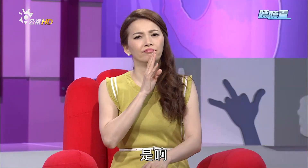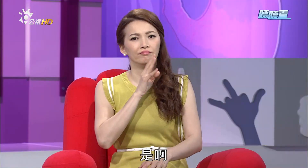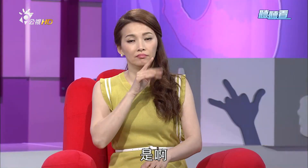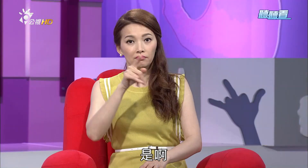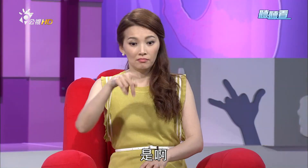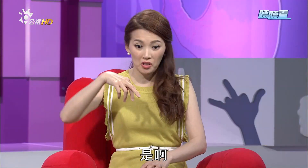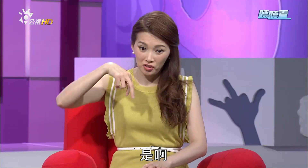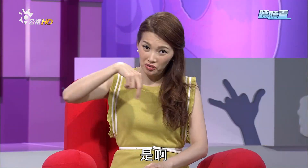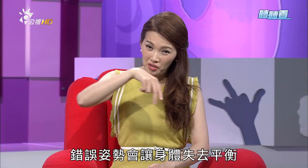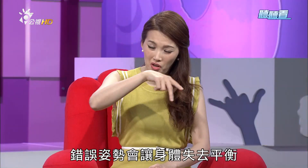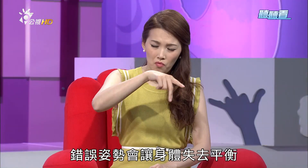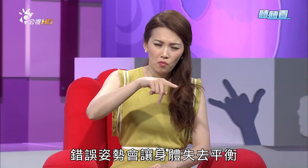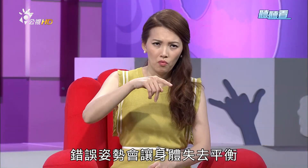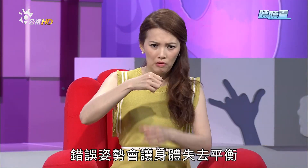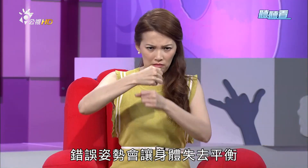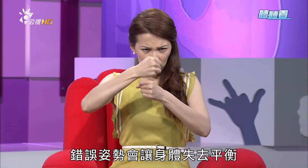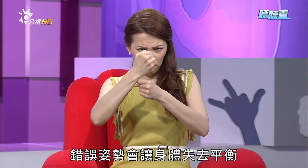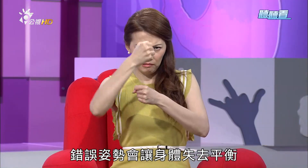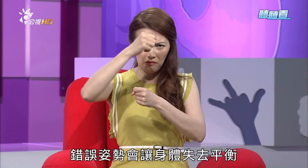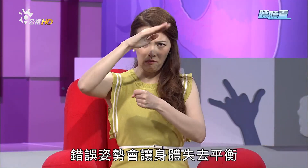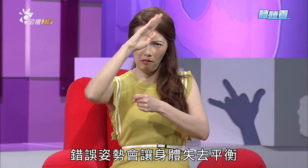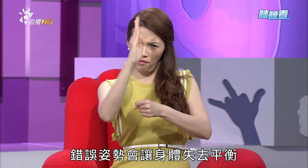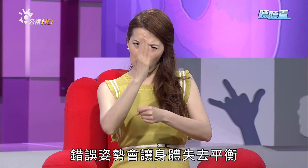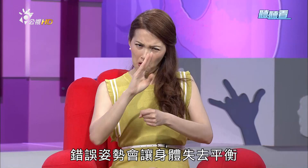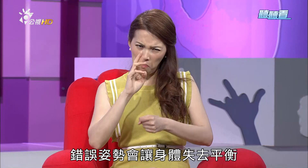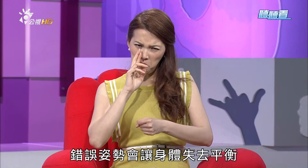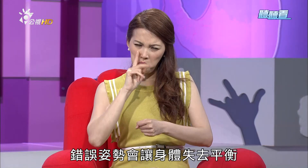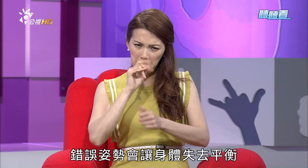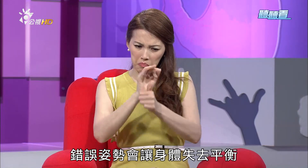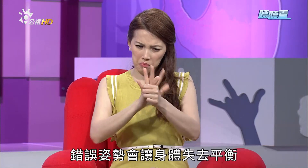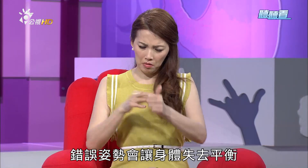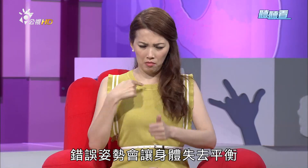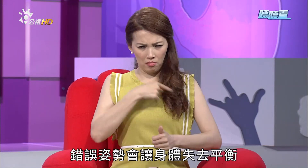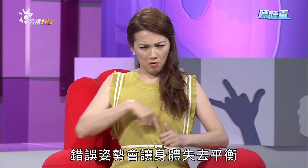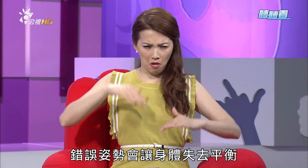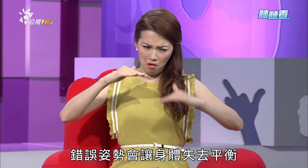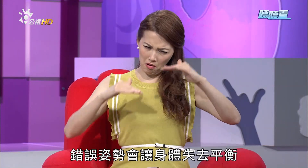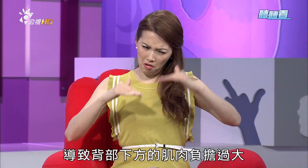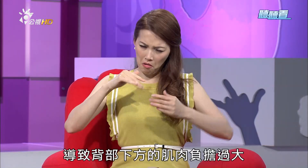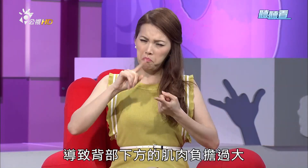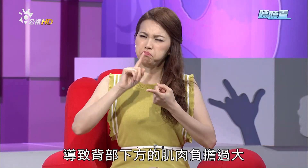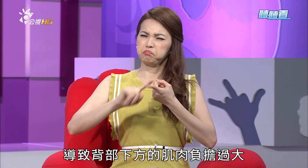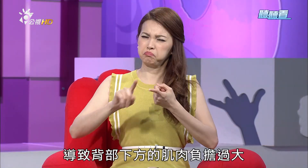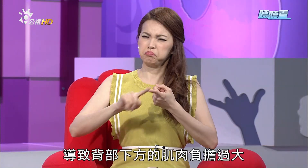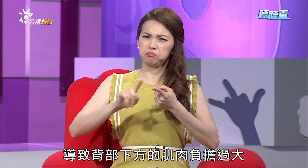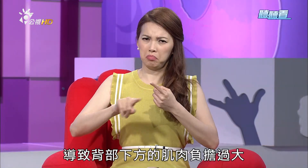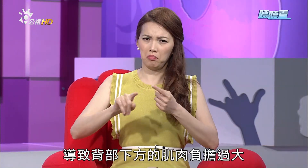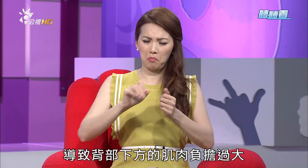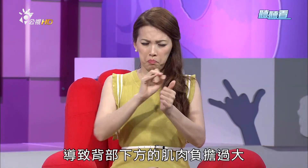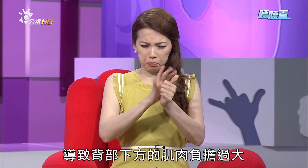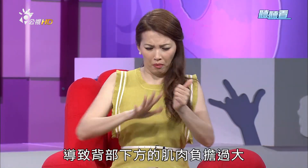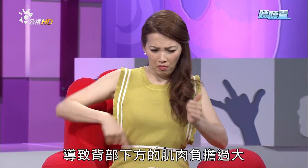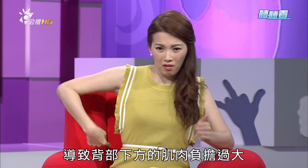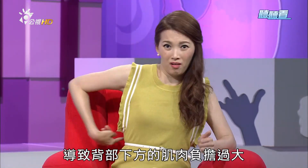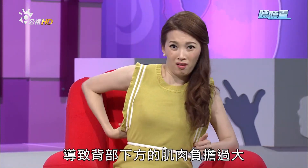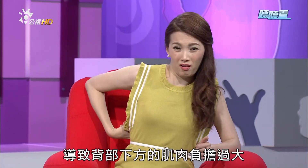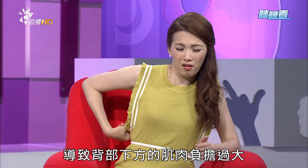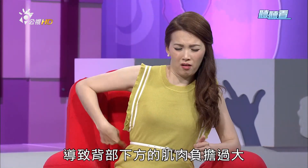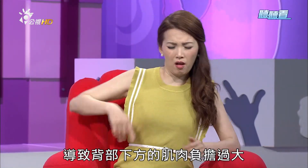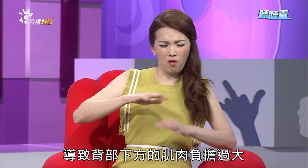啊，错误姿势会让身体失去平衡，导致背部下方的肌肉啊，